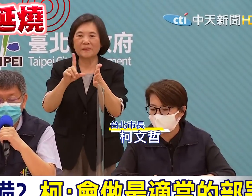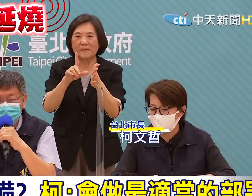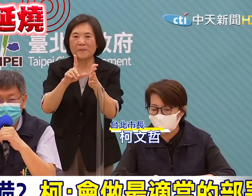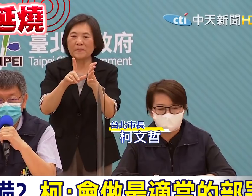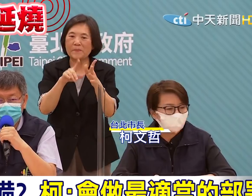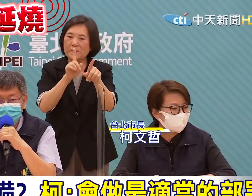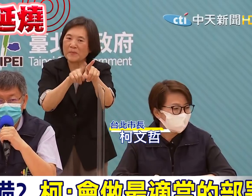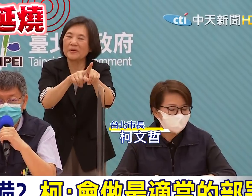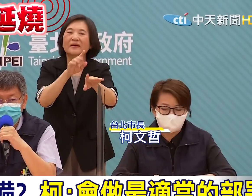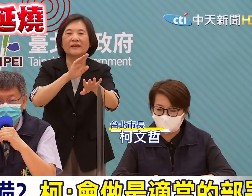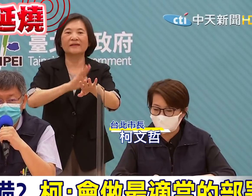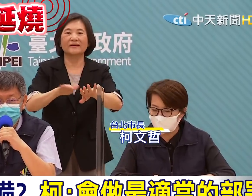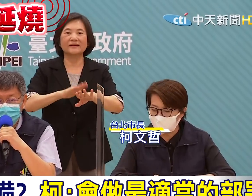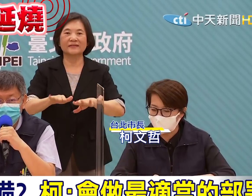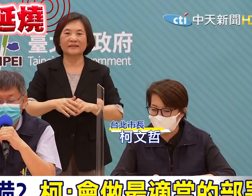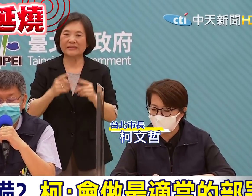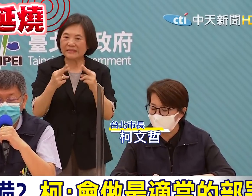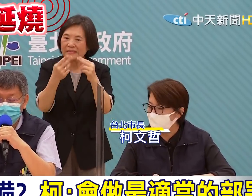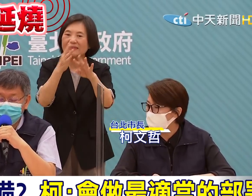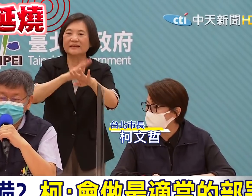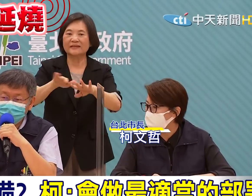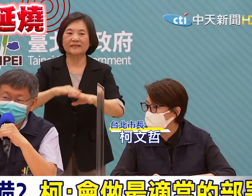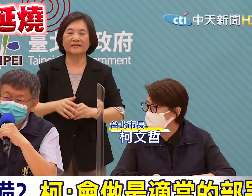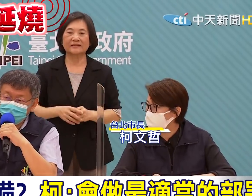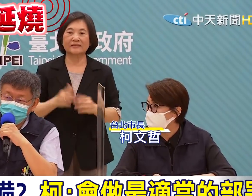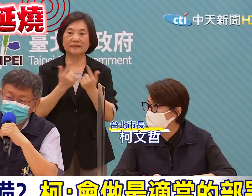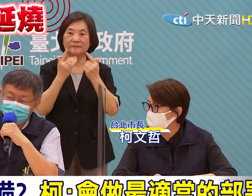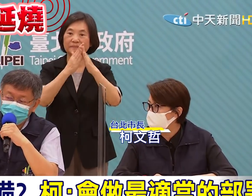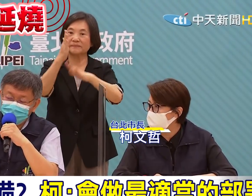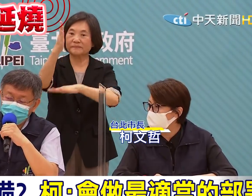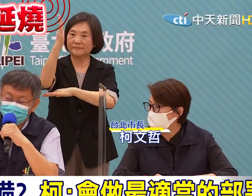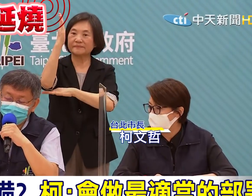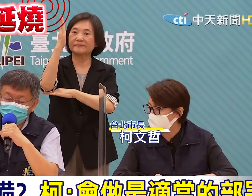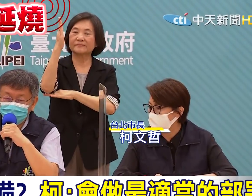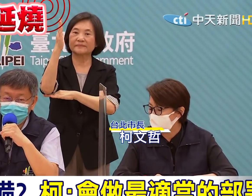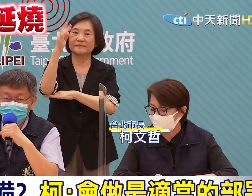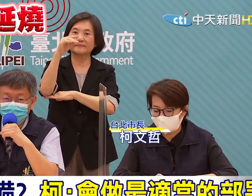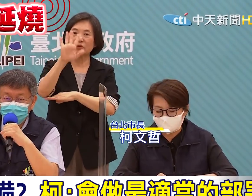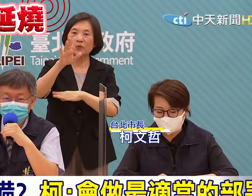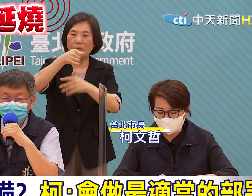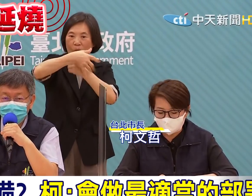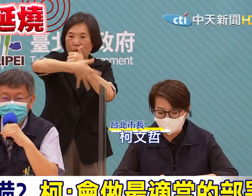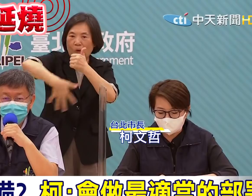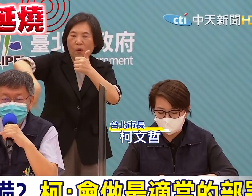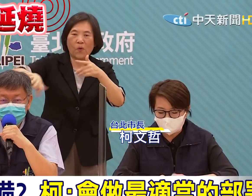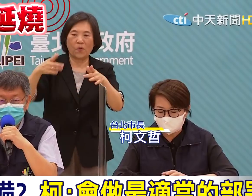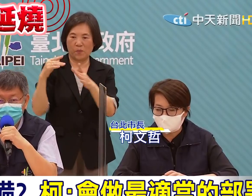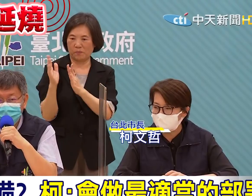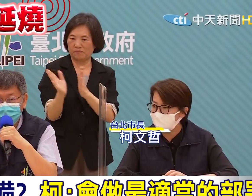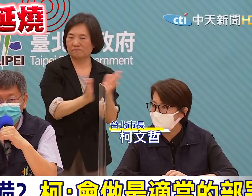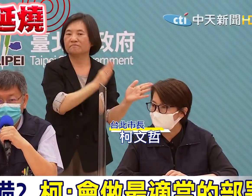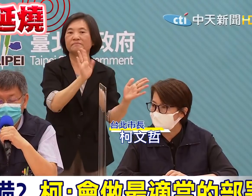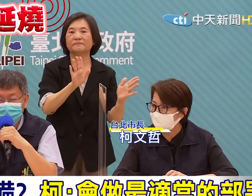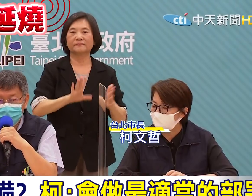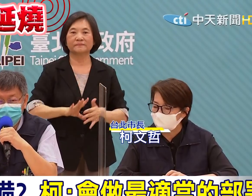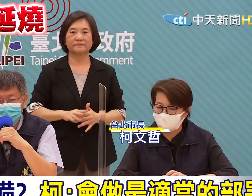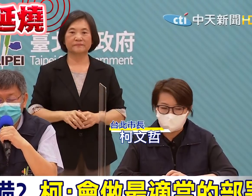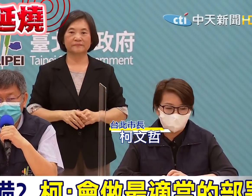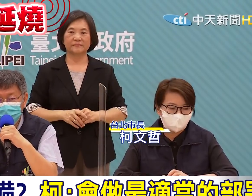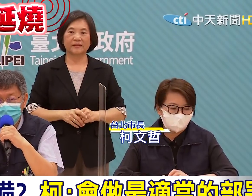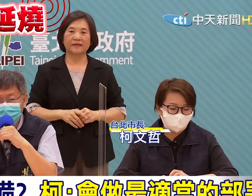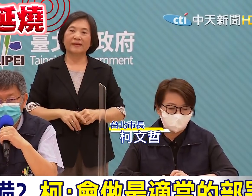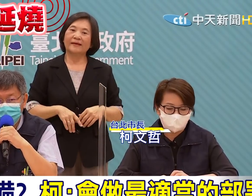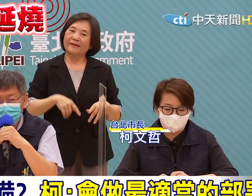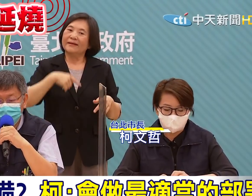整，所以当然台北市政府有各种准备嘛，但是还是那一句